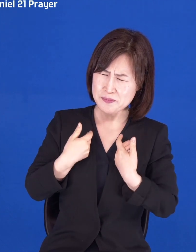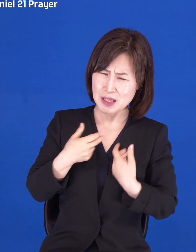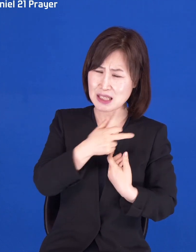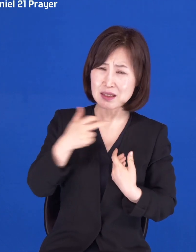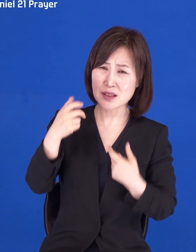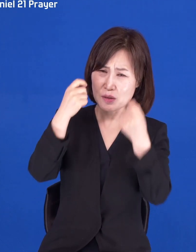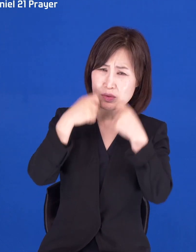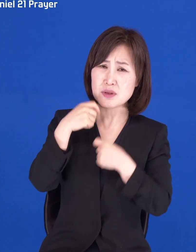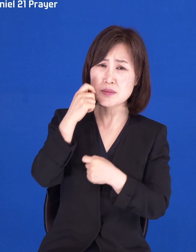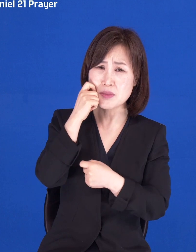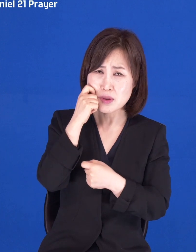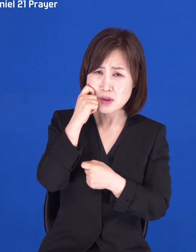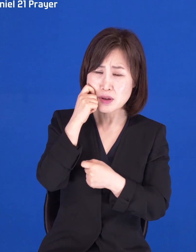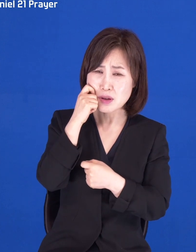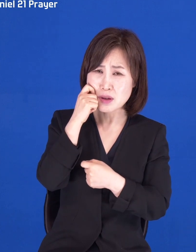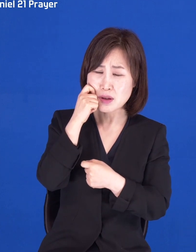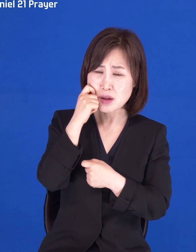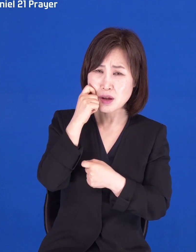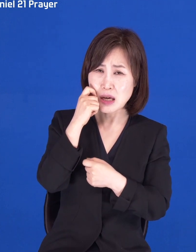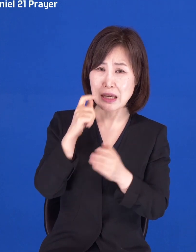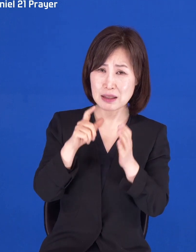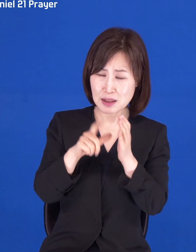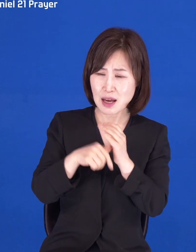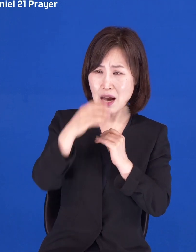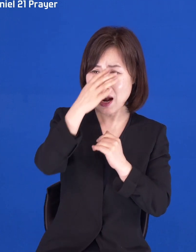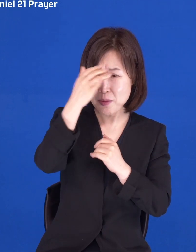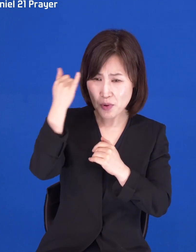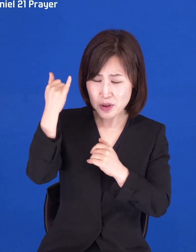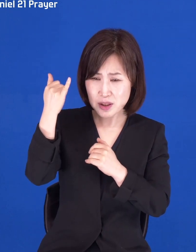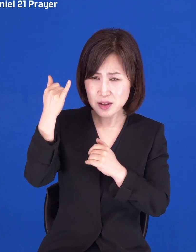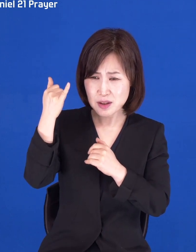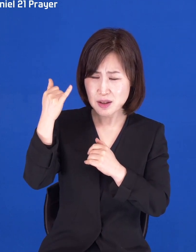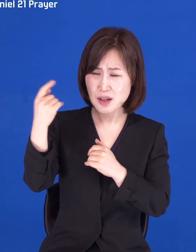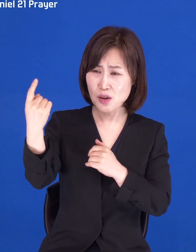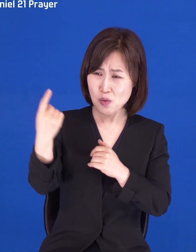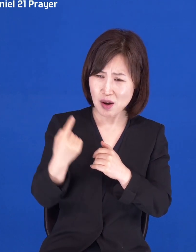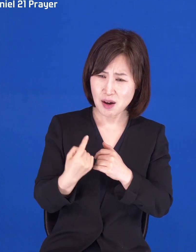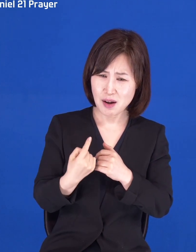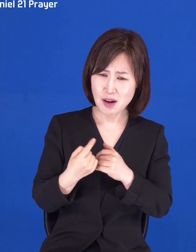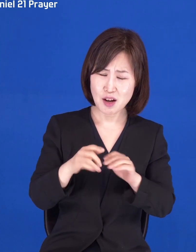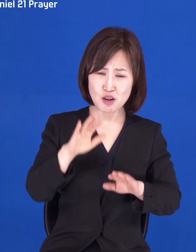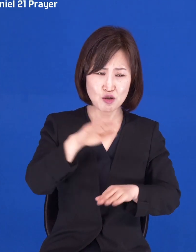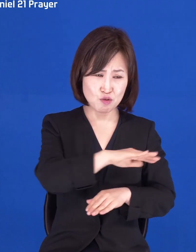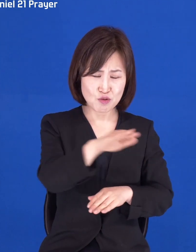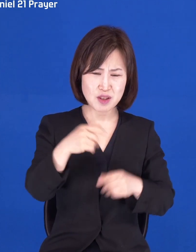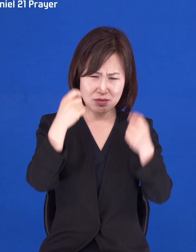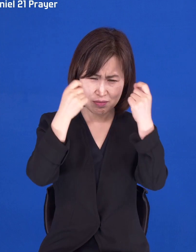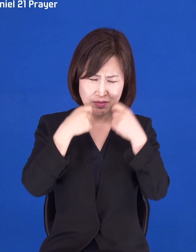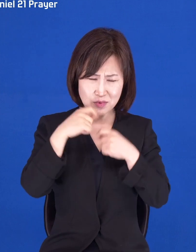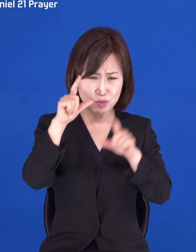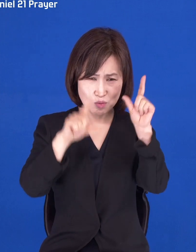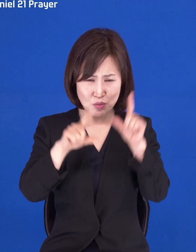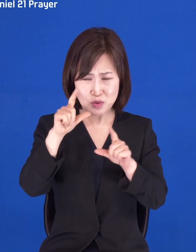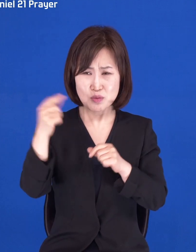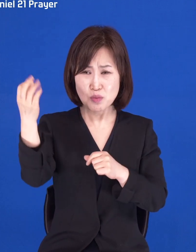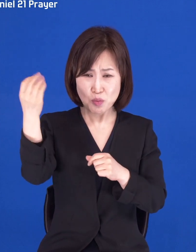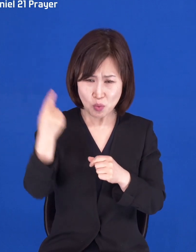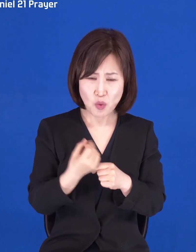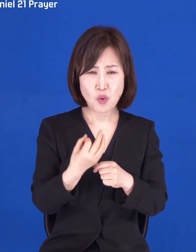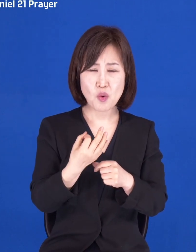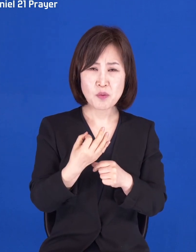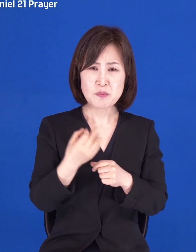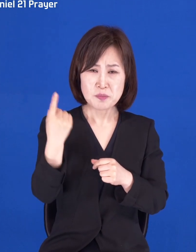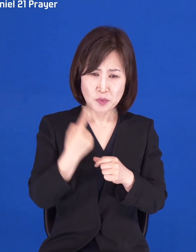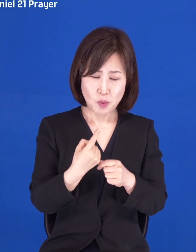그런데 그때 할머니 짐 싸시다가 저희한테 와서 손잡고 이렇게 말씀을 해주셨습니다.